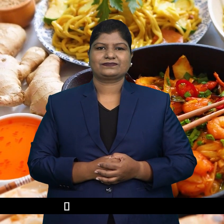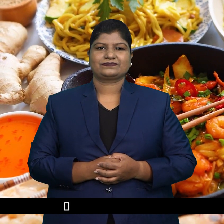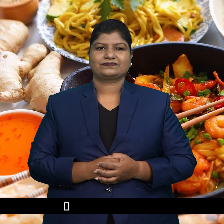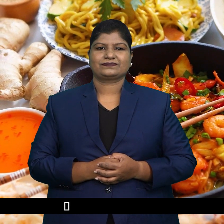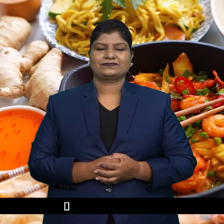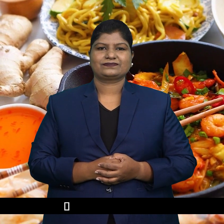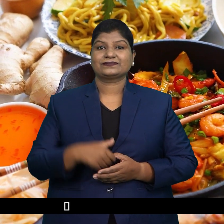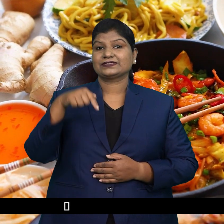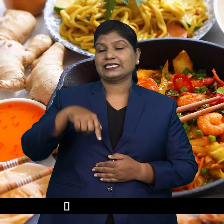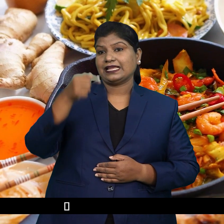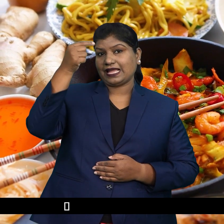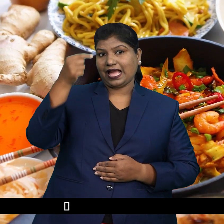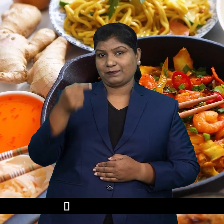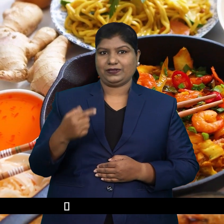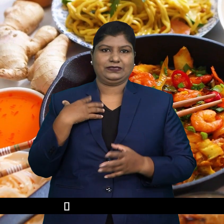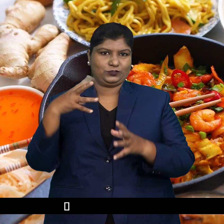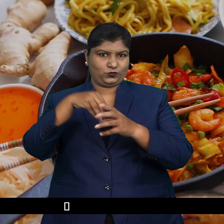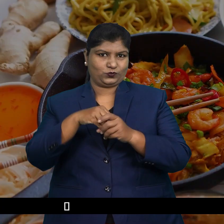உங்கள் உணவு பட்டியலில்